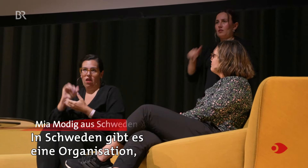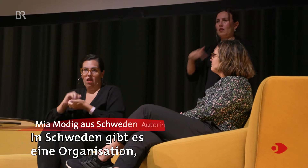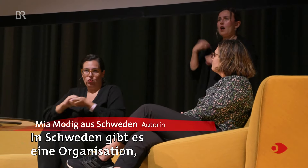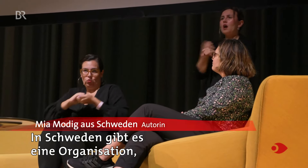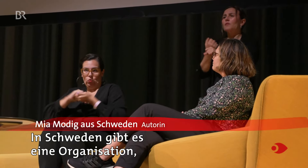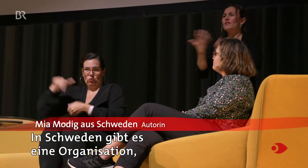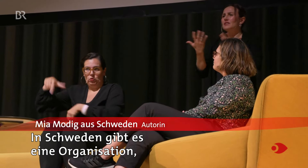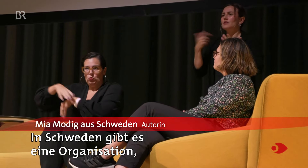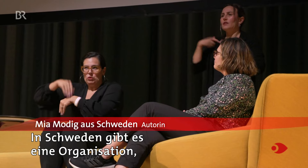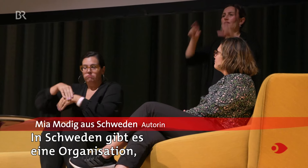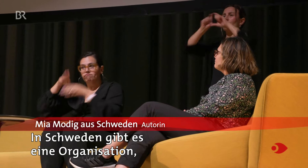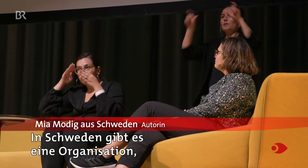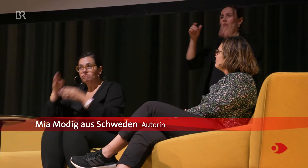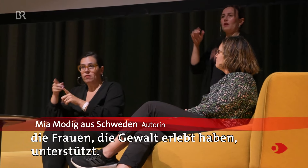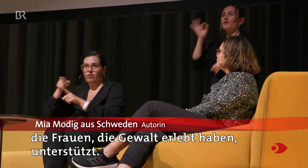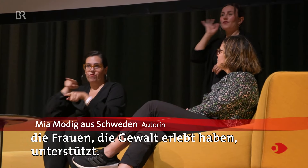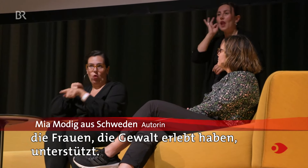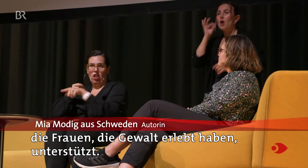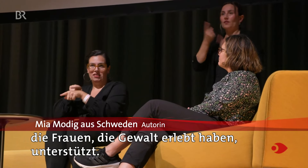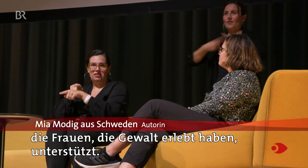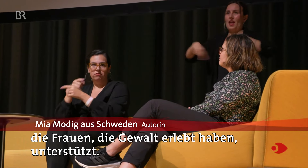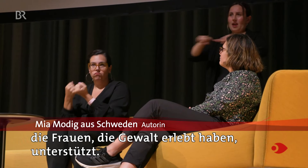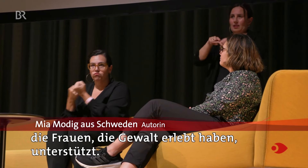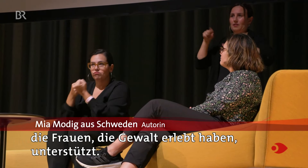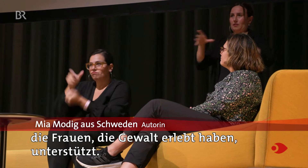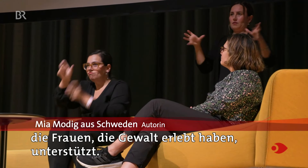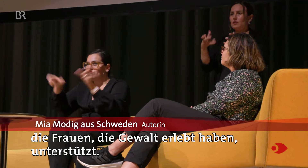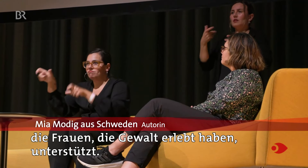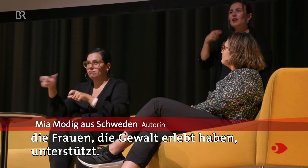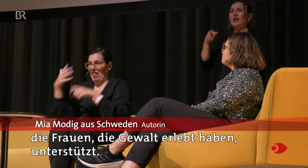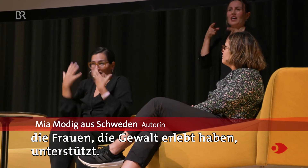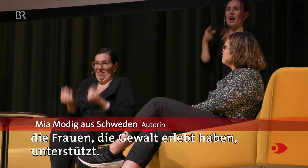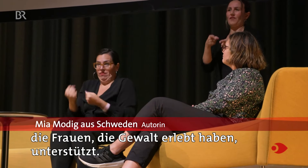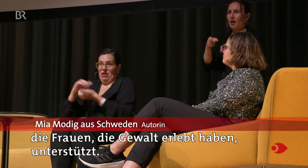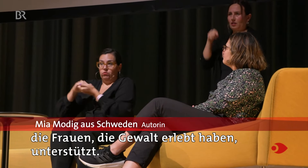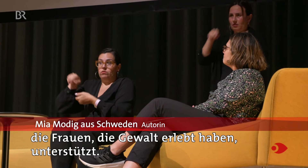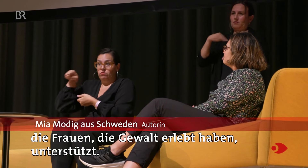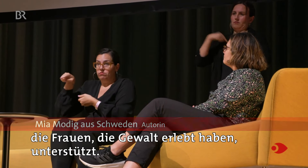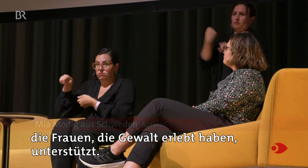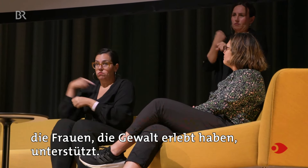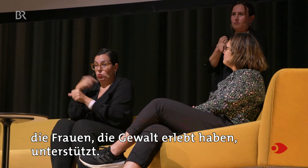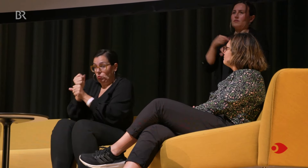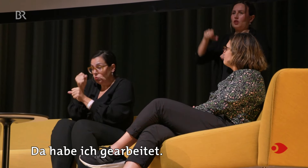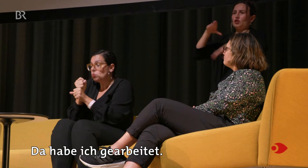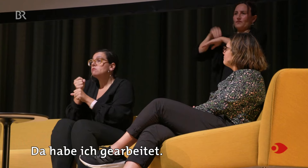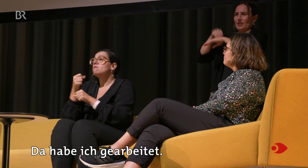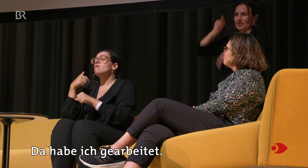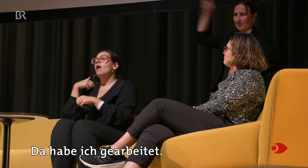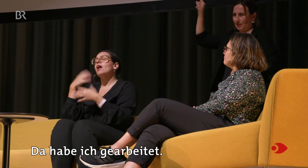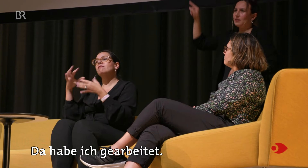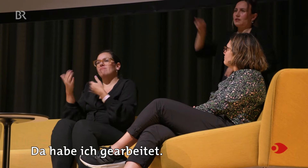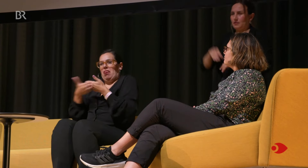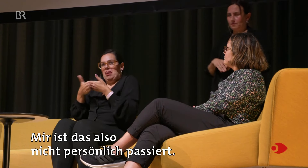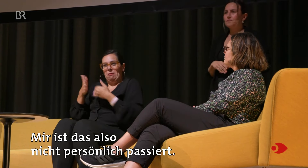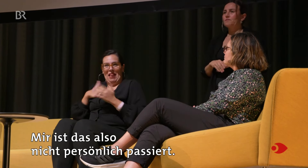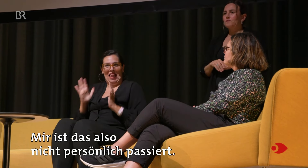In Schweden gibt es eine Organisation, die Frauen, die Gewalt erlebt haben, unterstützt. Da habe ich